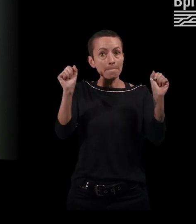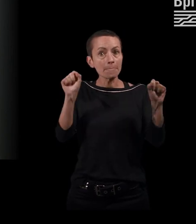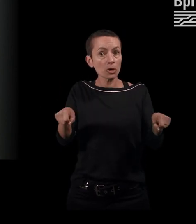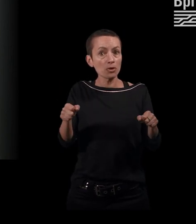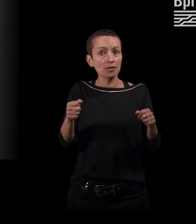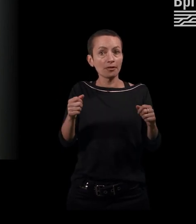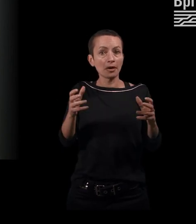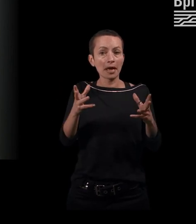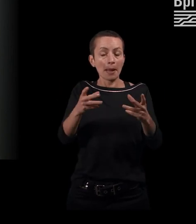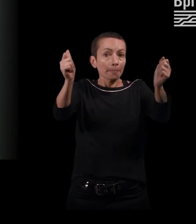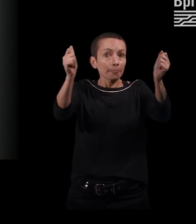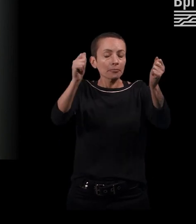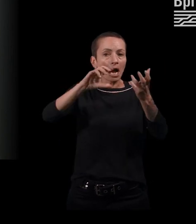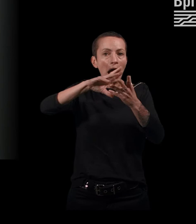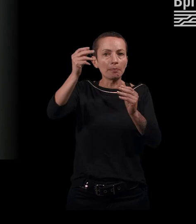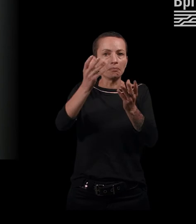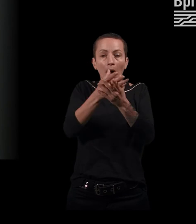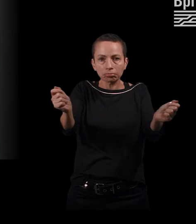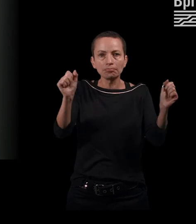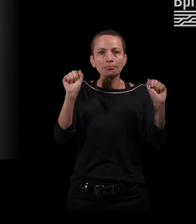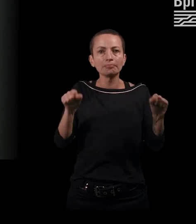mourir, qui peuvent perdre leur âme.